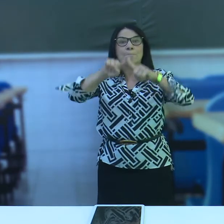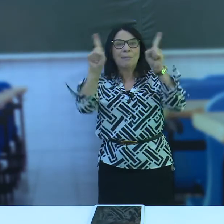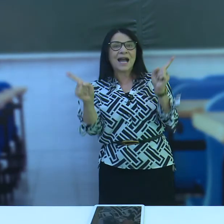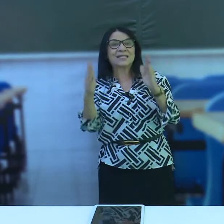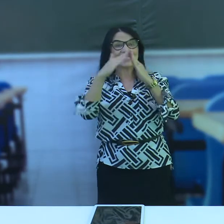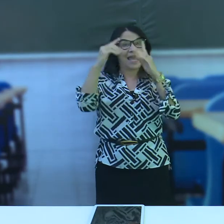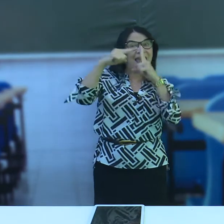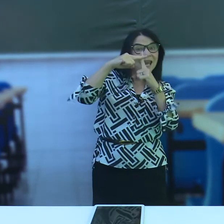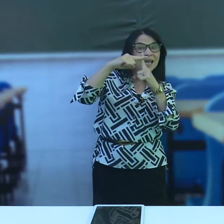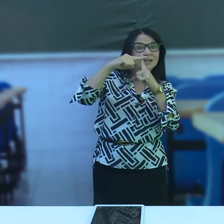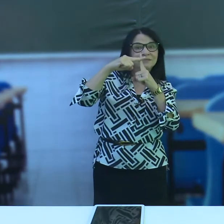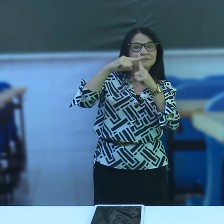mas ela